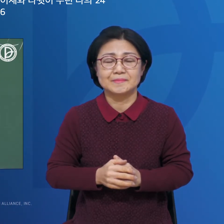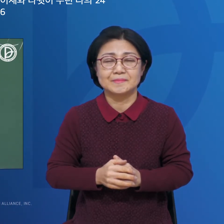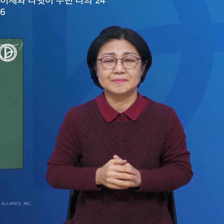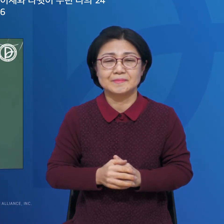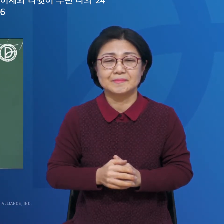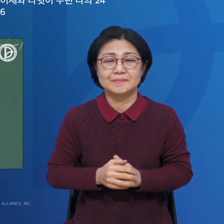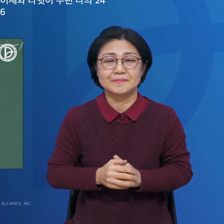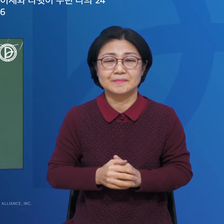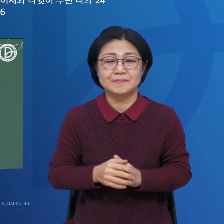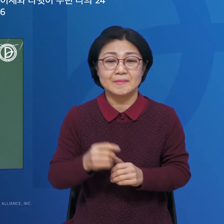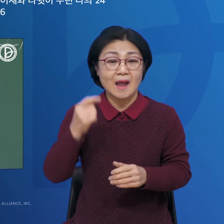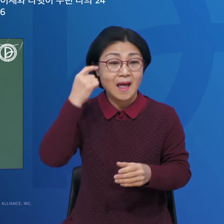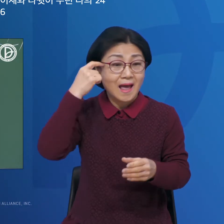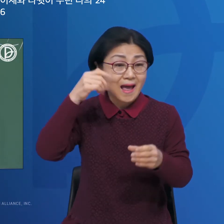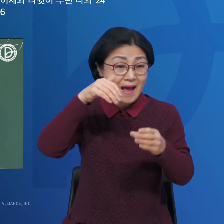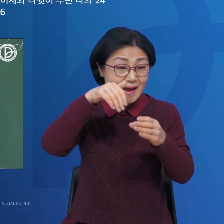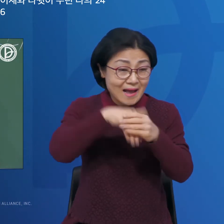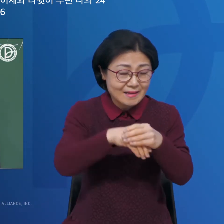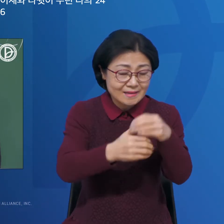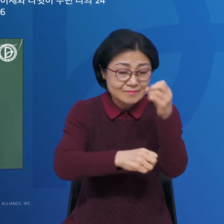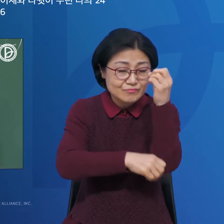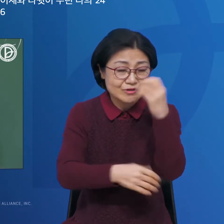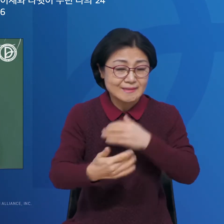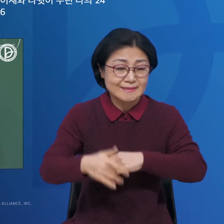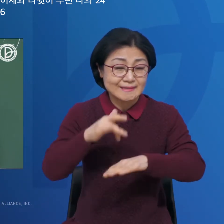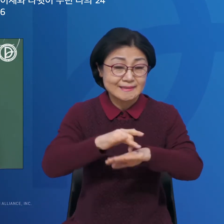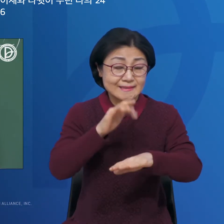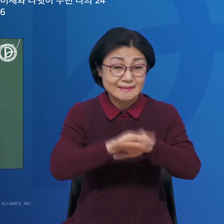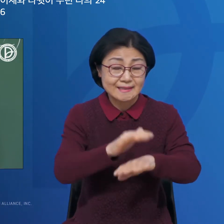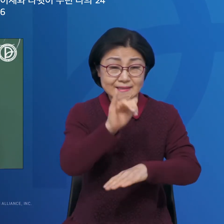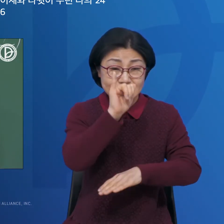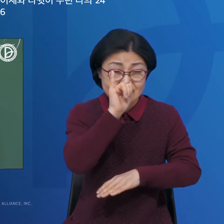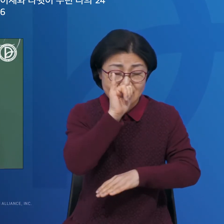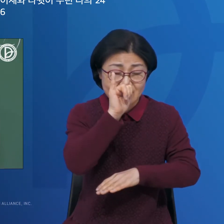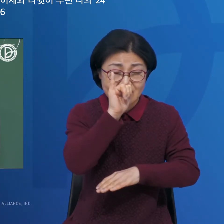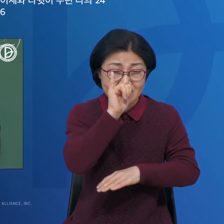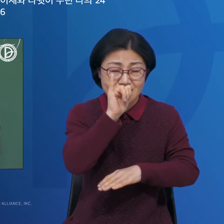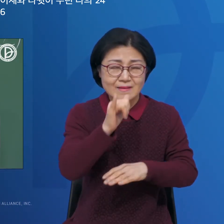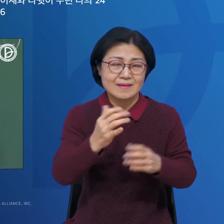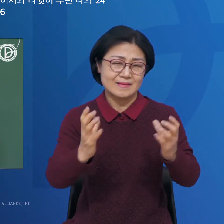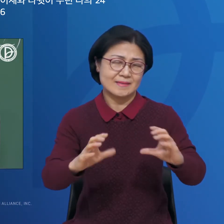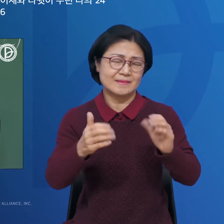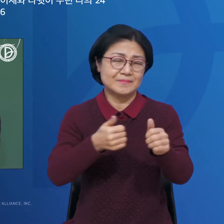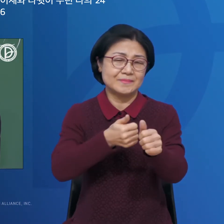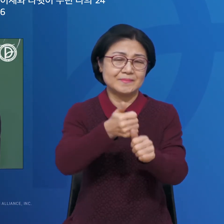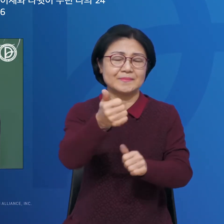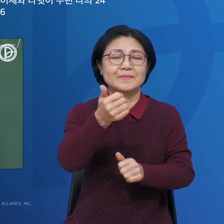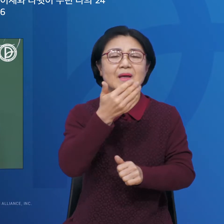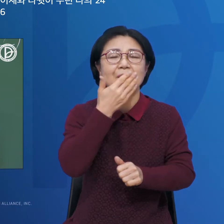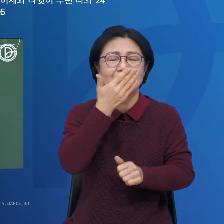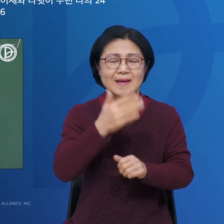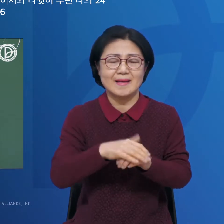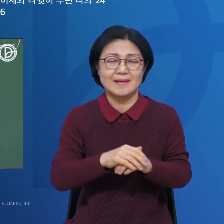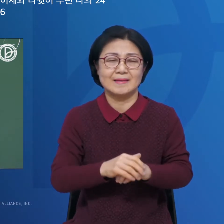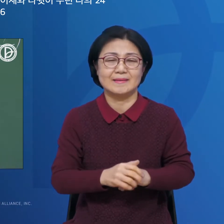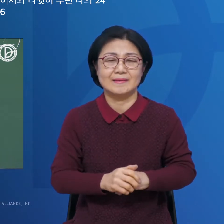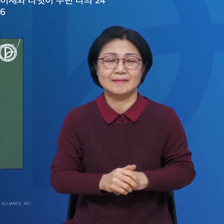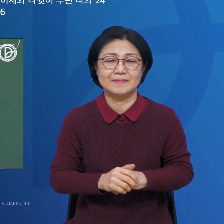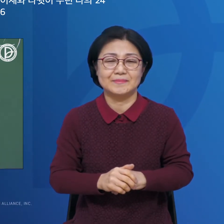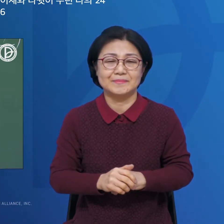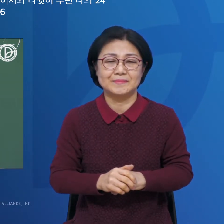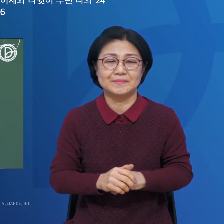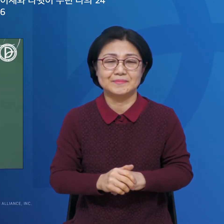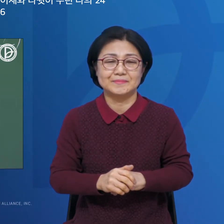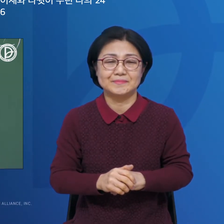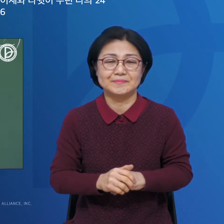아니고 사고도 막을 수 있어요. And then, if this can become imprinted, rooted, and become your nature one day, then regardless of the problems or the